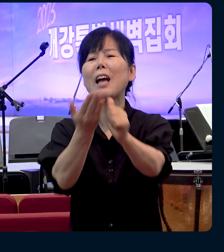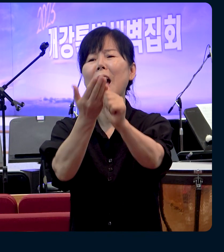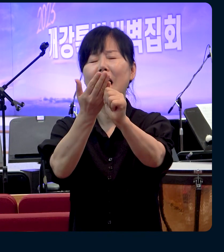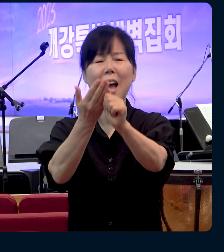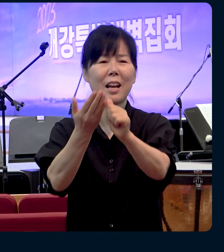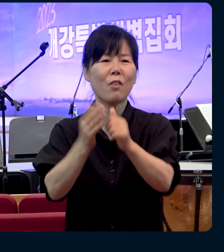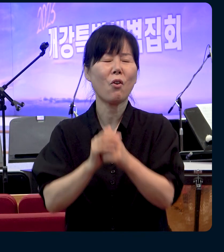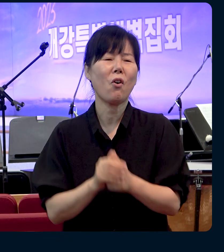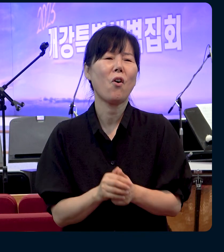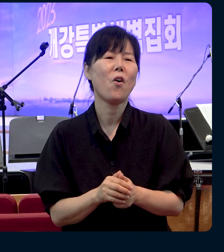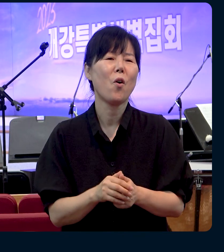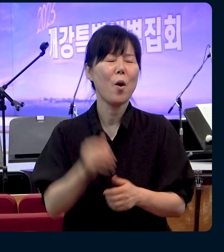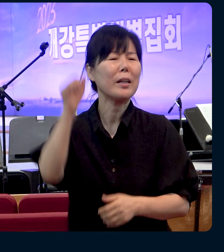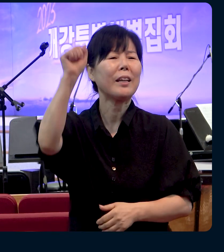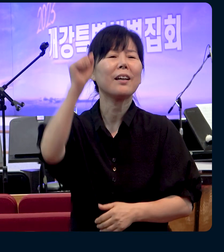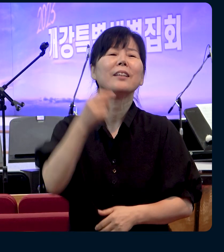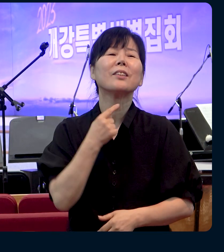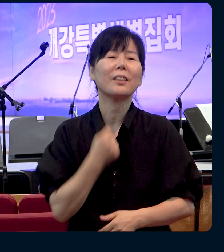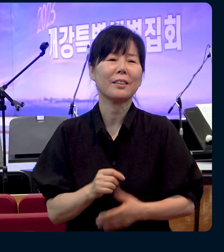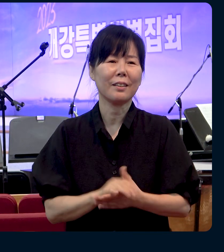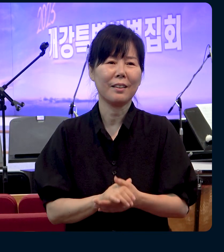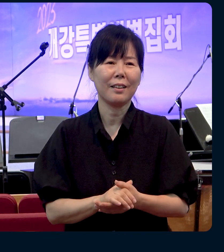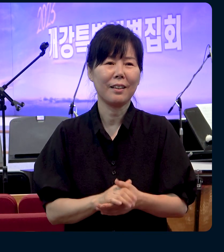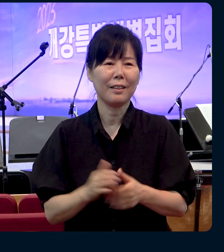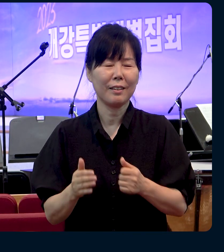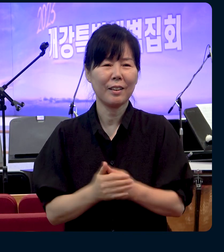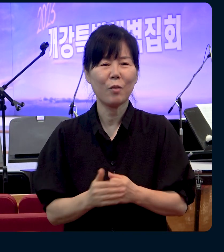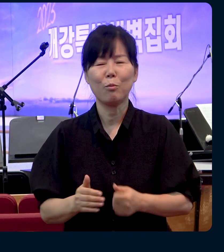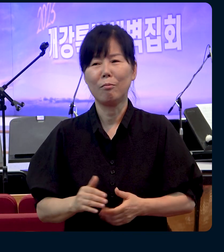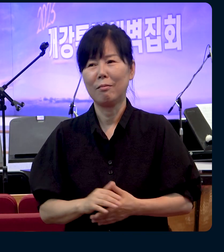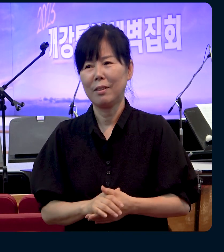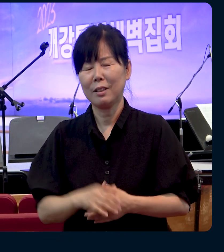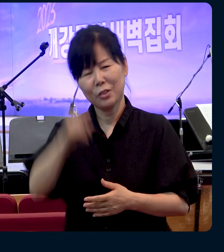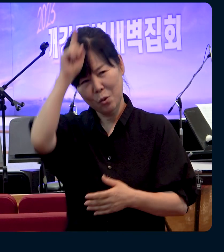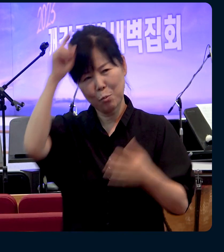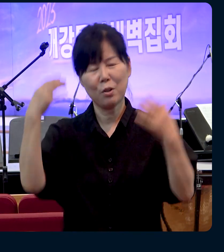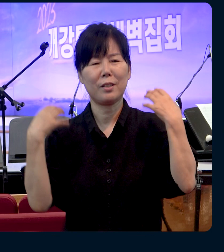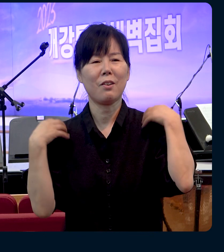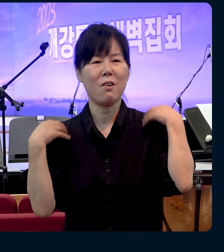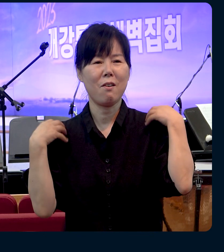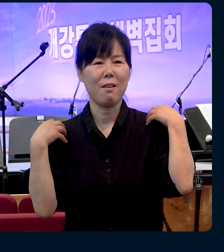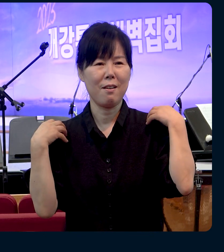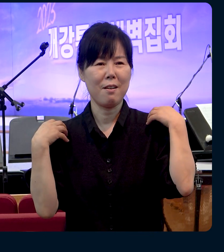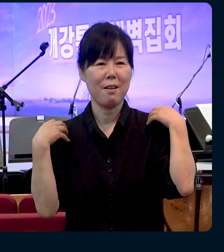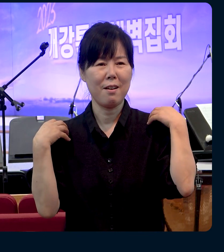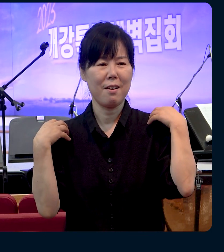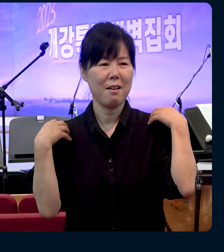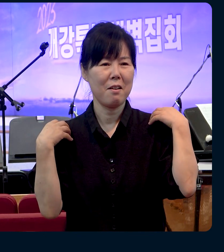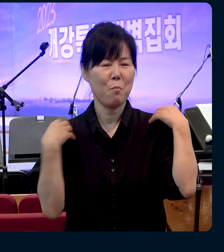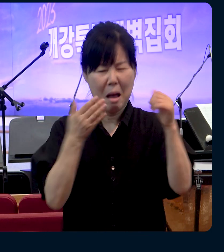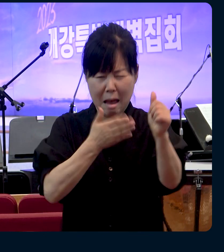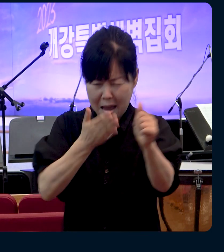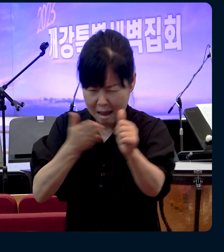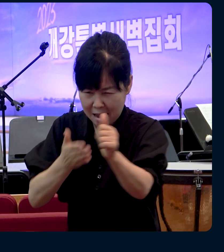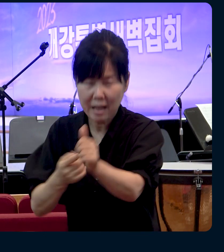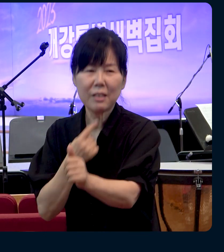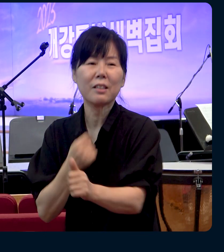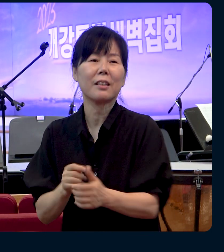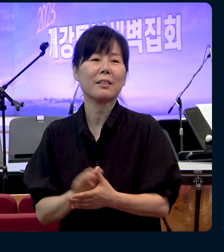가서 아이 조금 낳다고 수술 받으면 면제해주고 막 그랬어요. 국가에서.